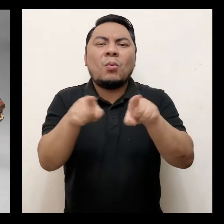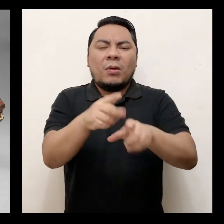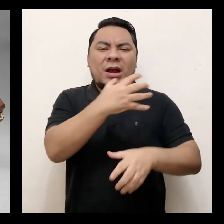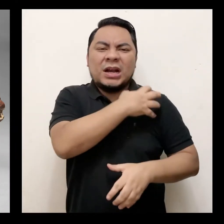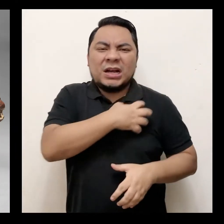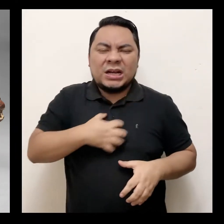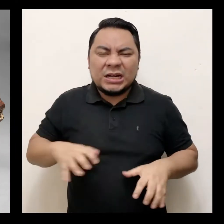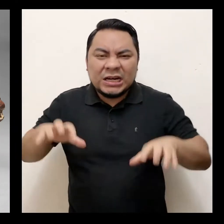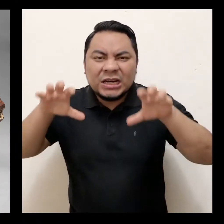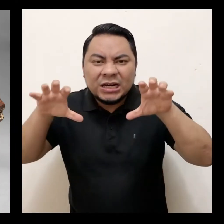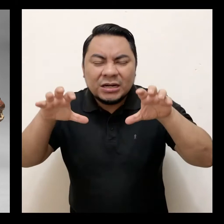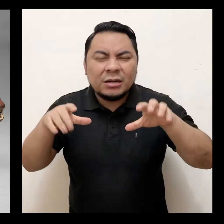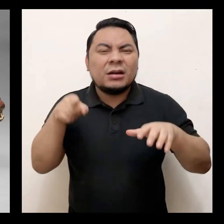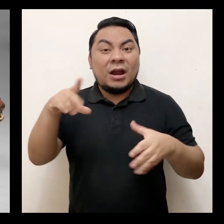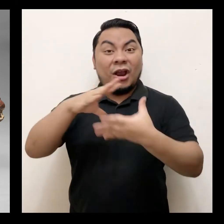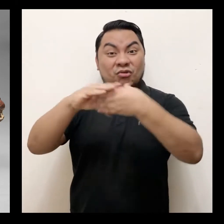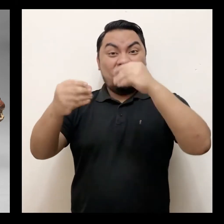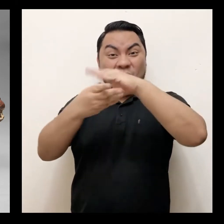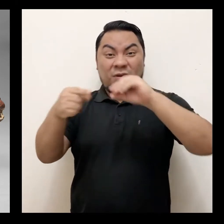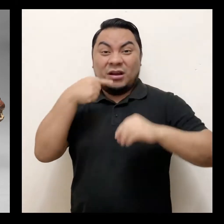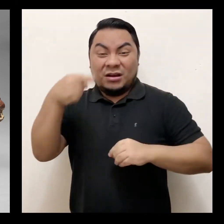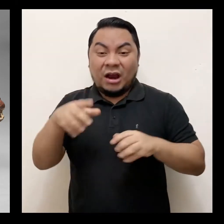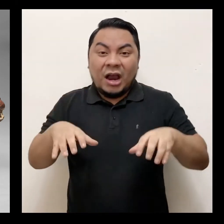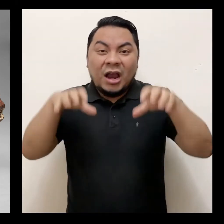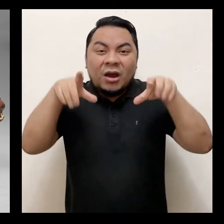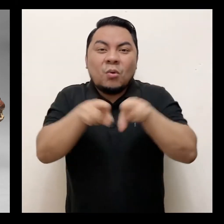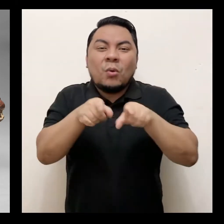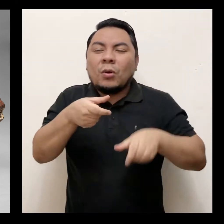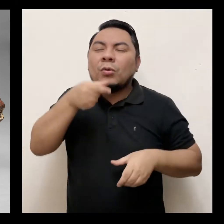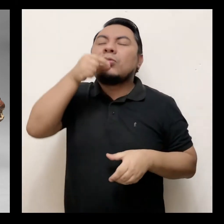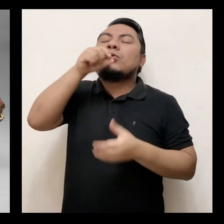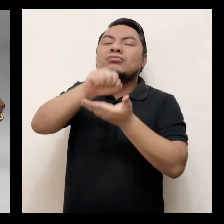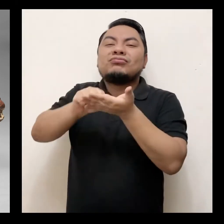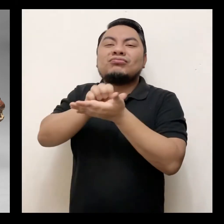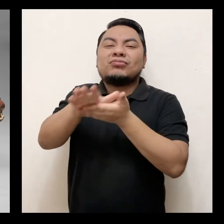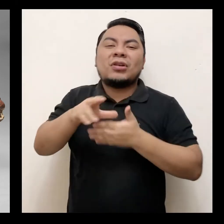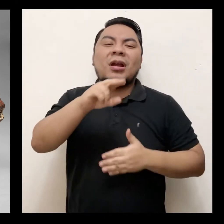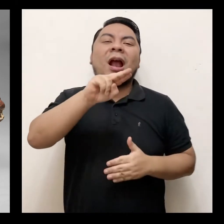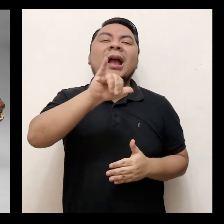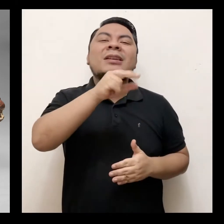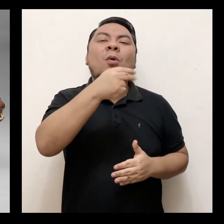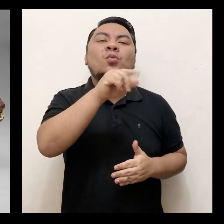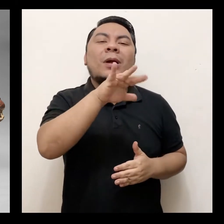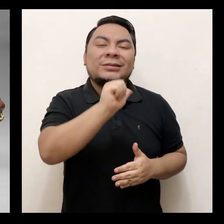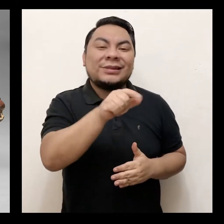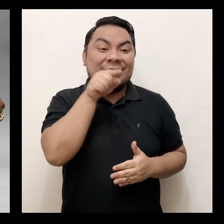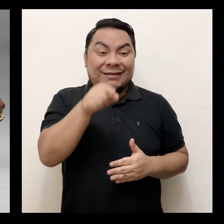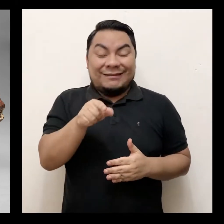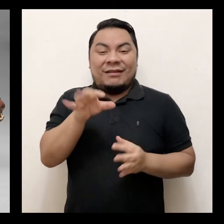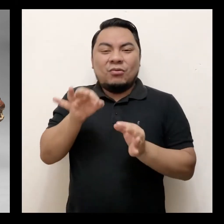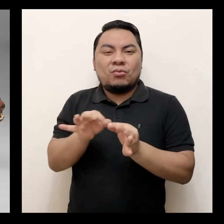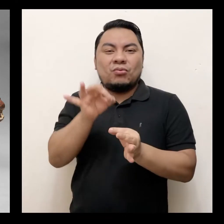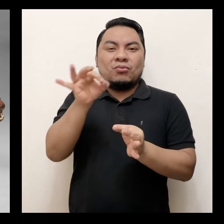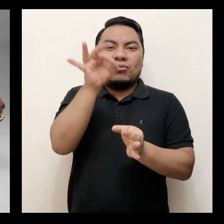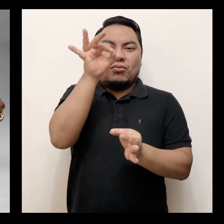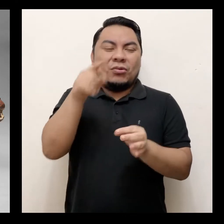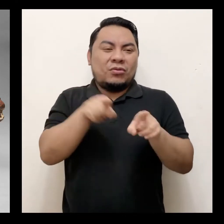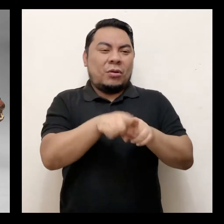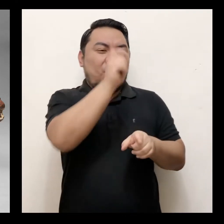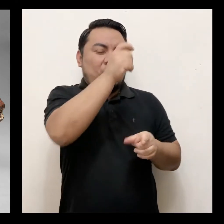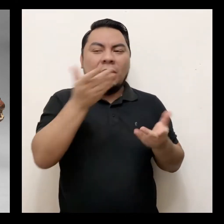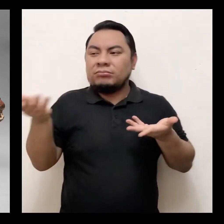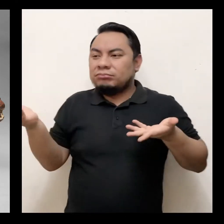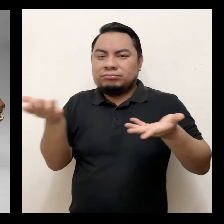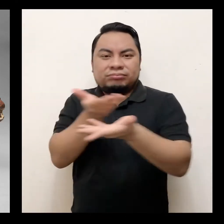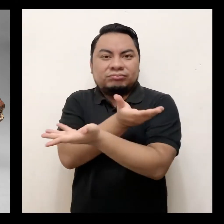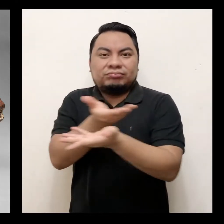jaguar. Cuenta la leyenda que el jaguar es el origen de la bebida sagrada ayahuasca y el intermediario entre los chamanes y